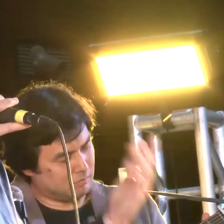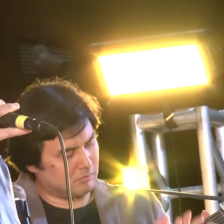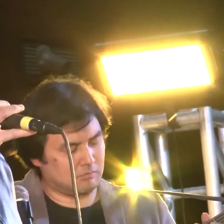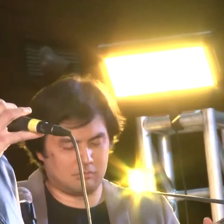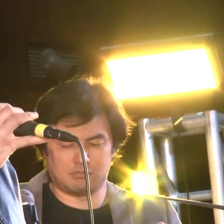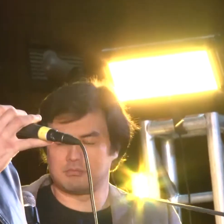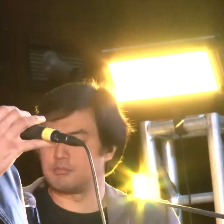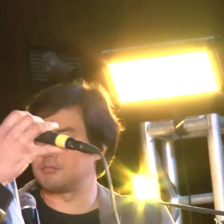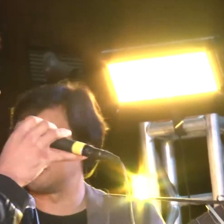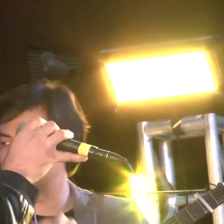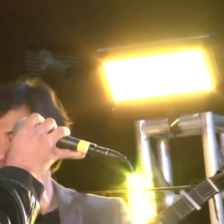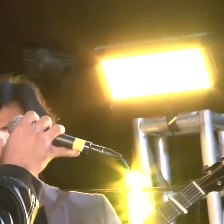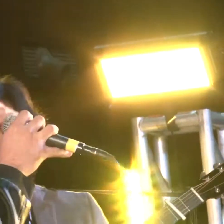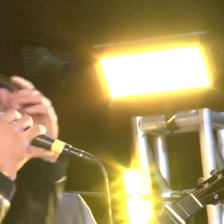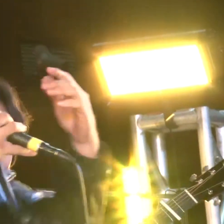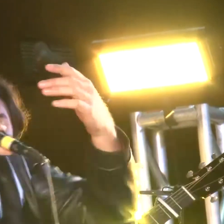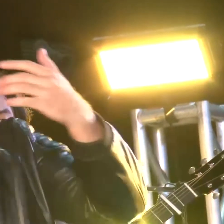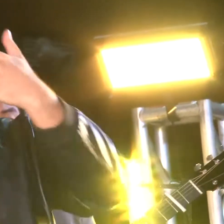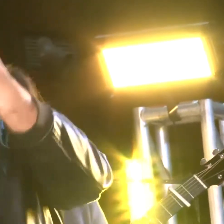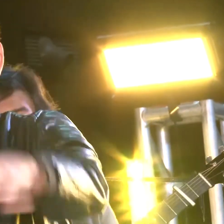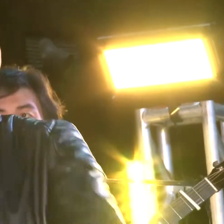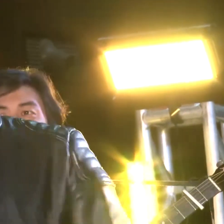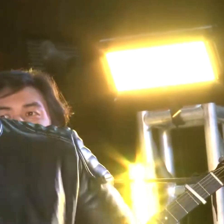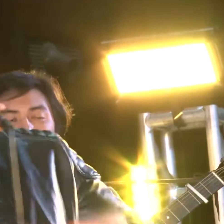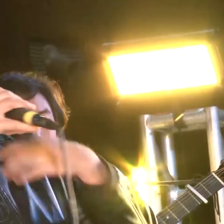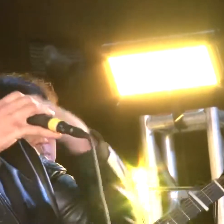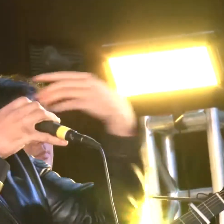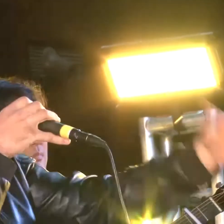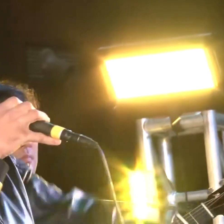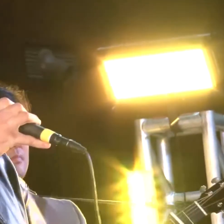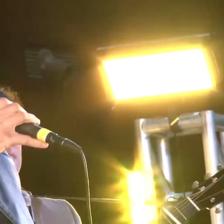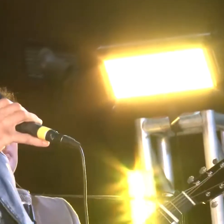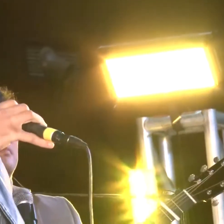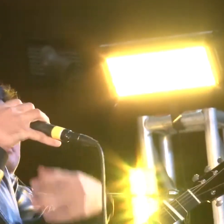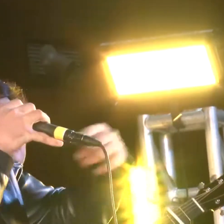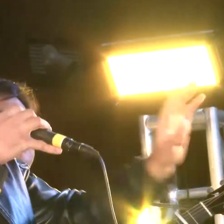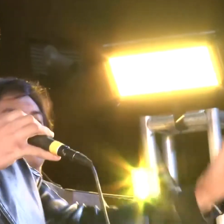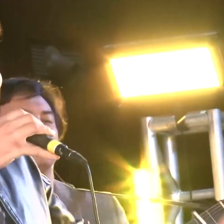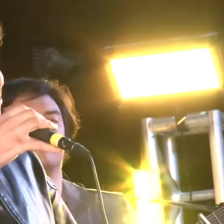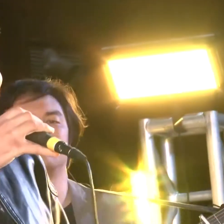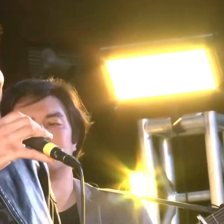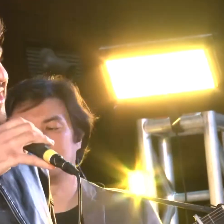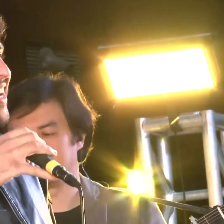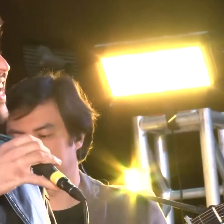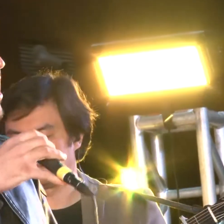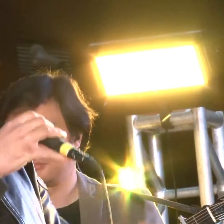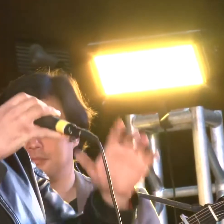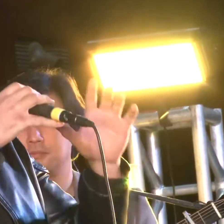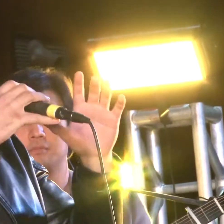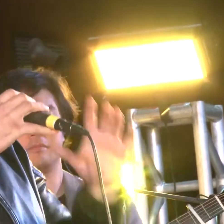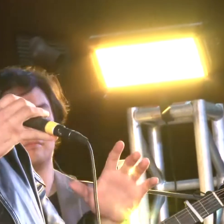todos desfrutem. Então esquece como está sendo tocado, esquece como está sendo cantado, a pronúncia, por favor.